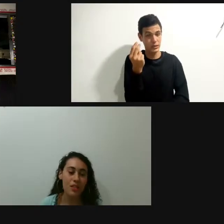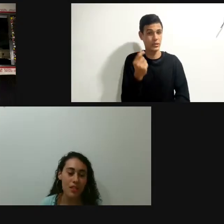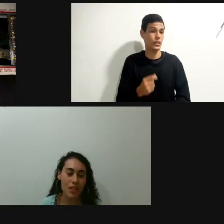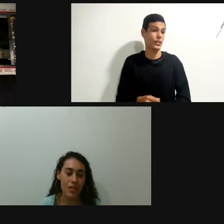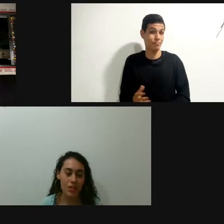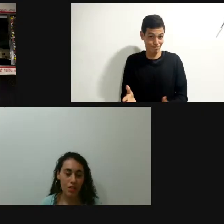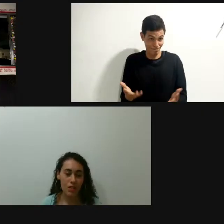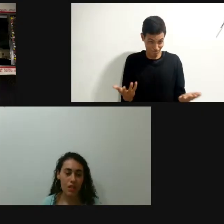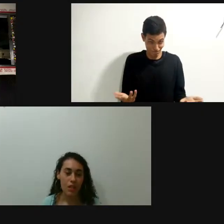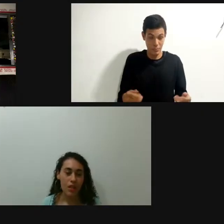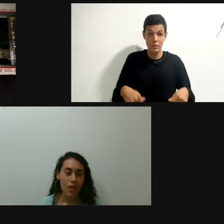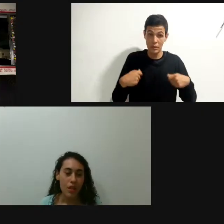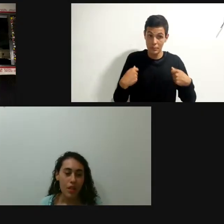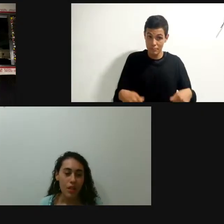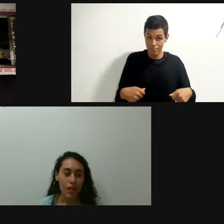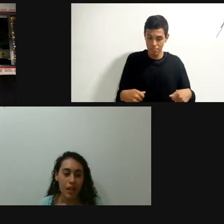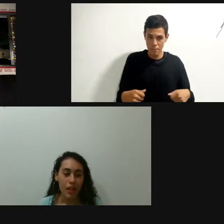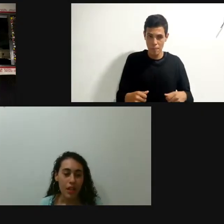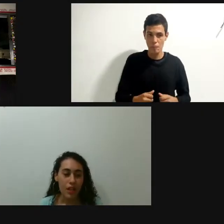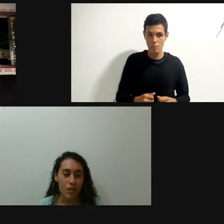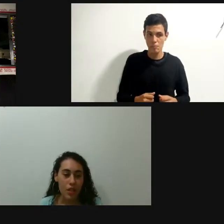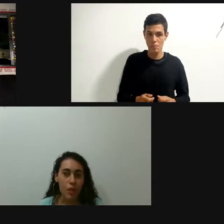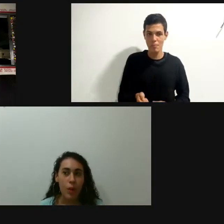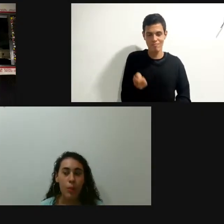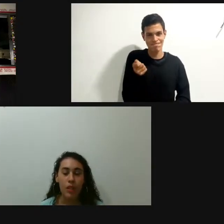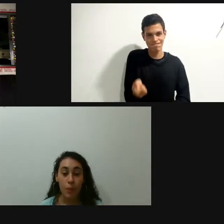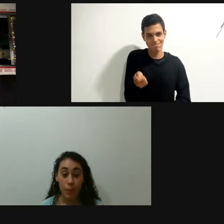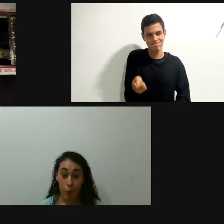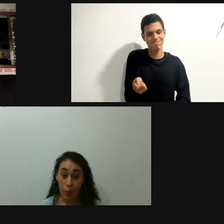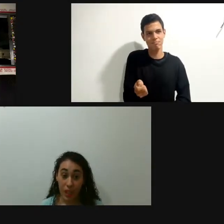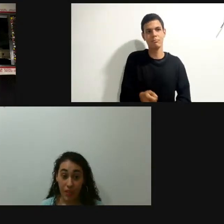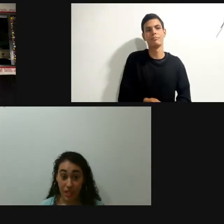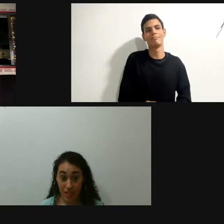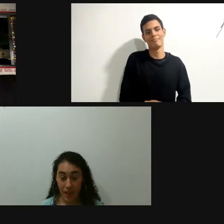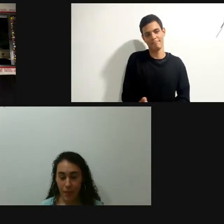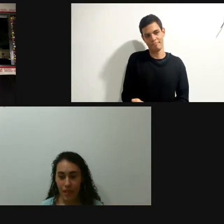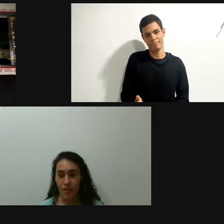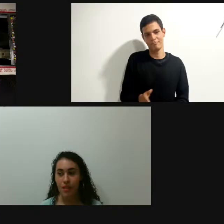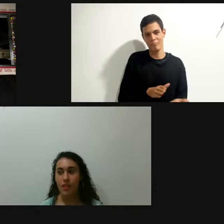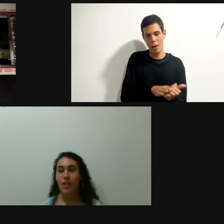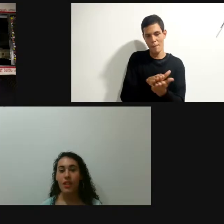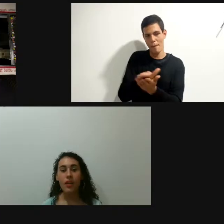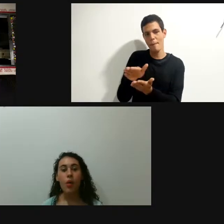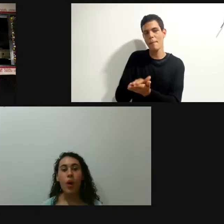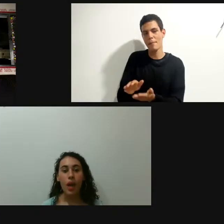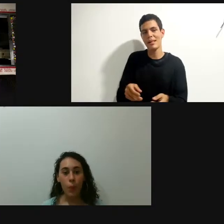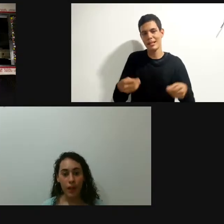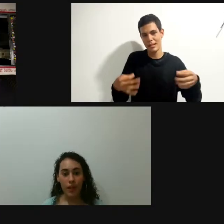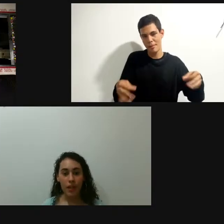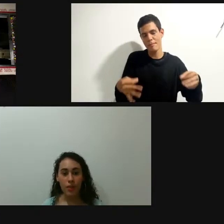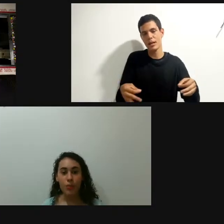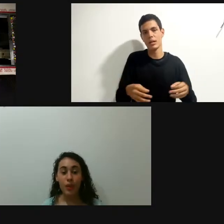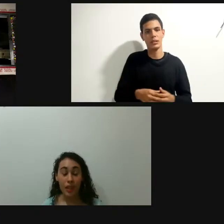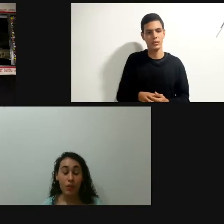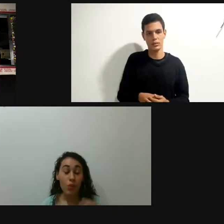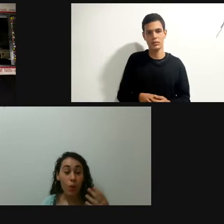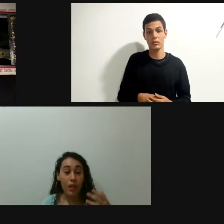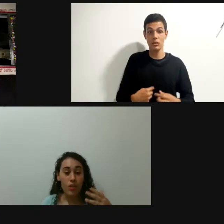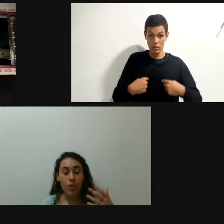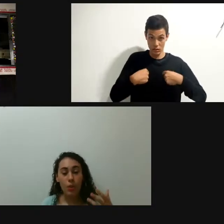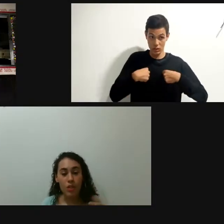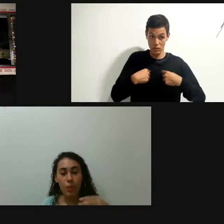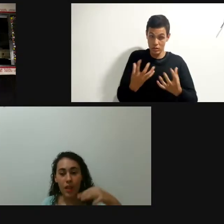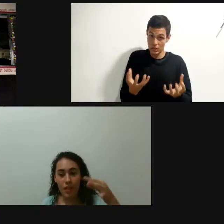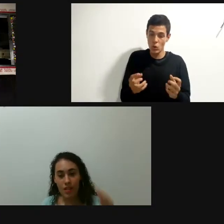exige sim a gente ter dinheiro para poder publicar fisicamente. Então, eu pretendo